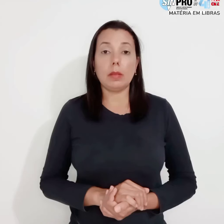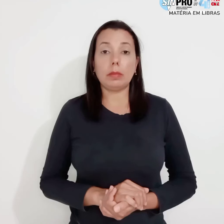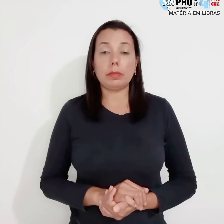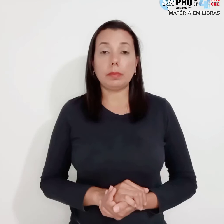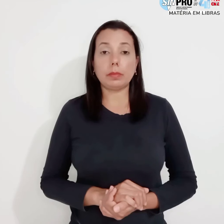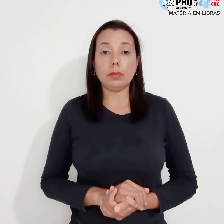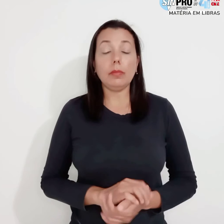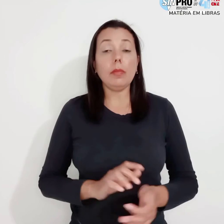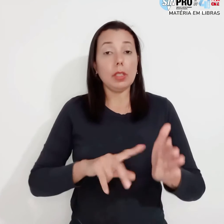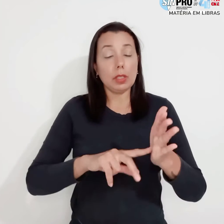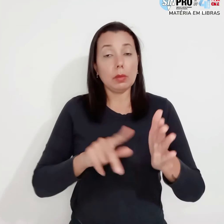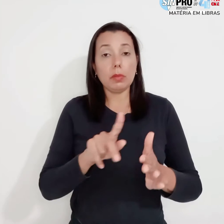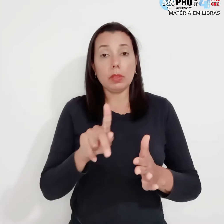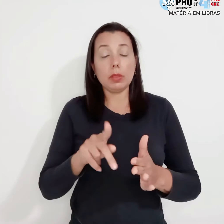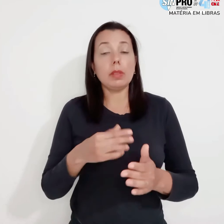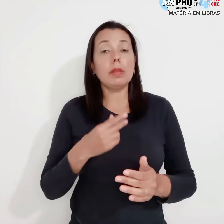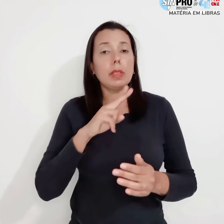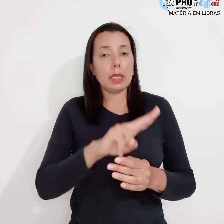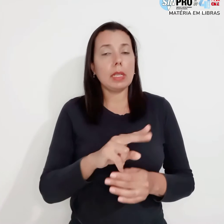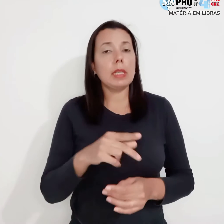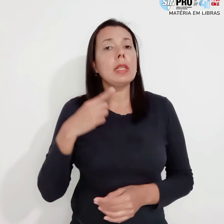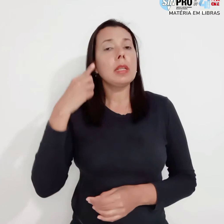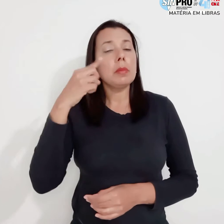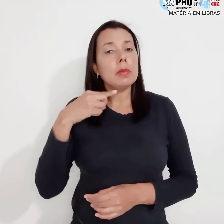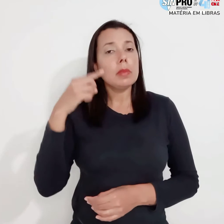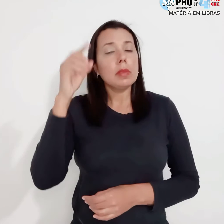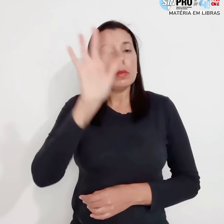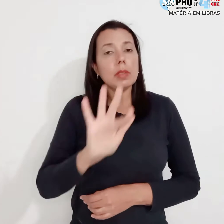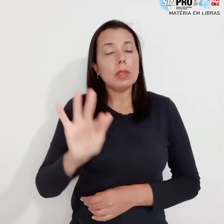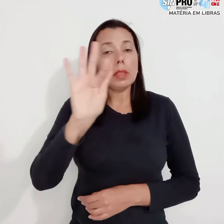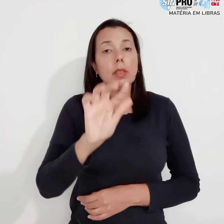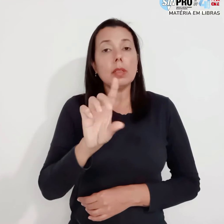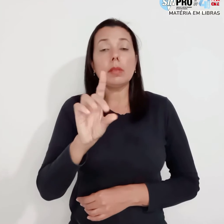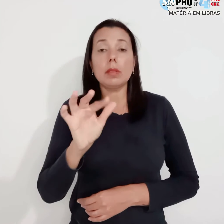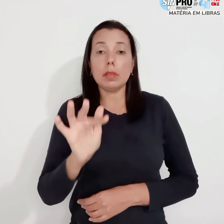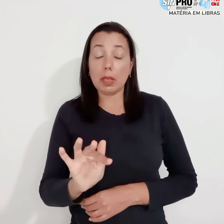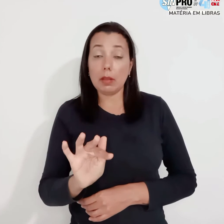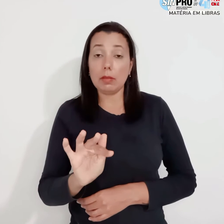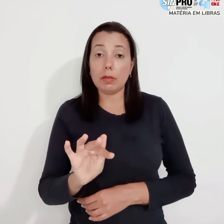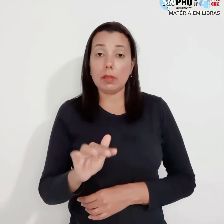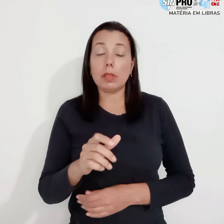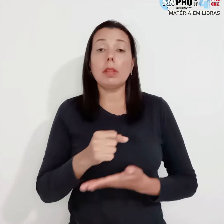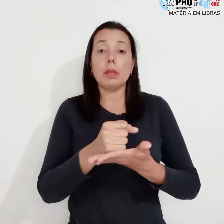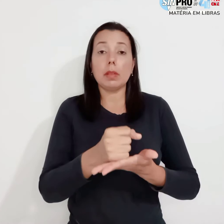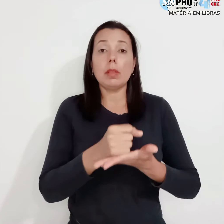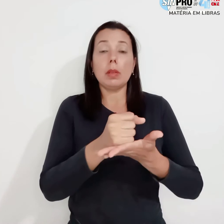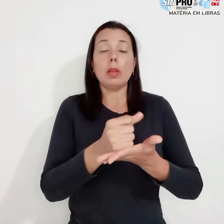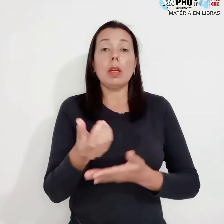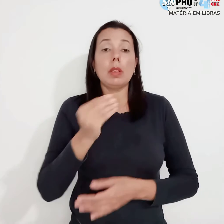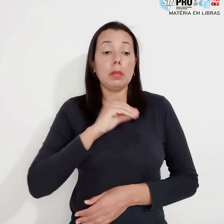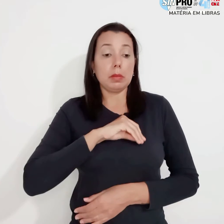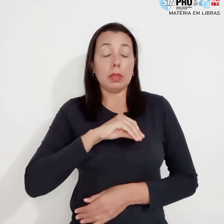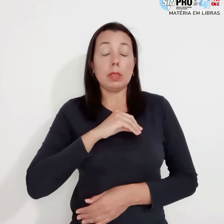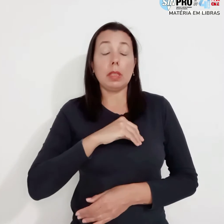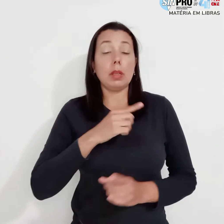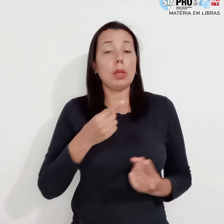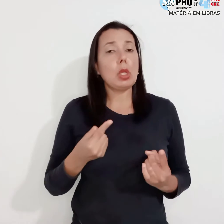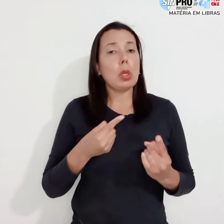Simpro envia carta a deputados federais do DF em defesa do auxílio emergencial